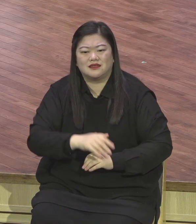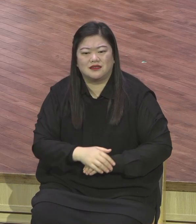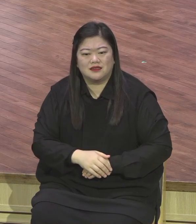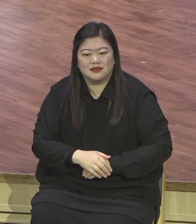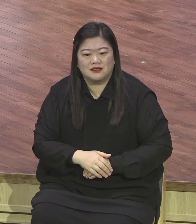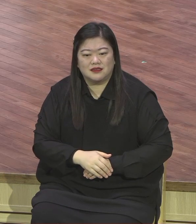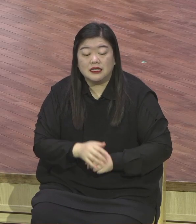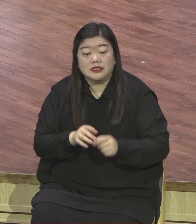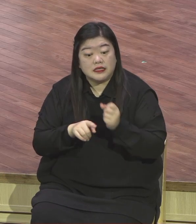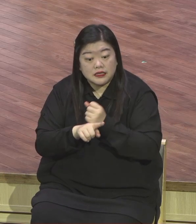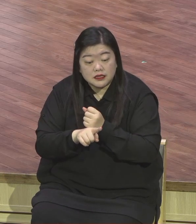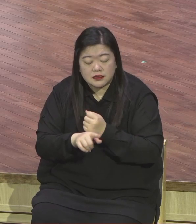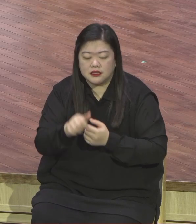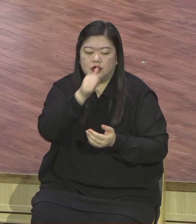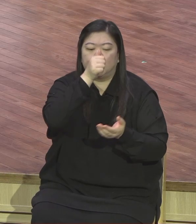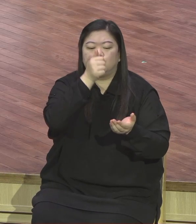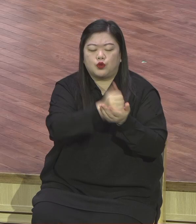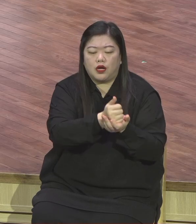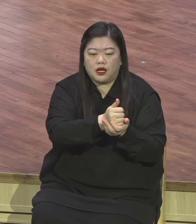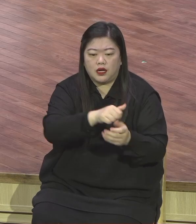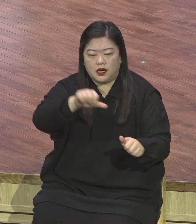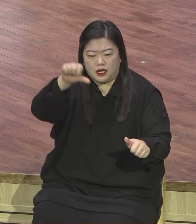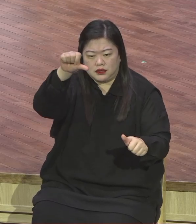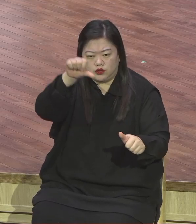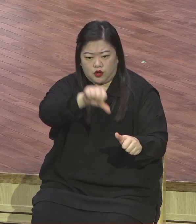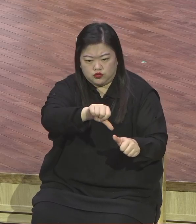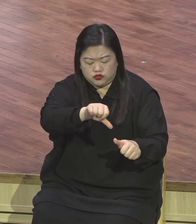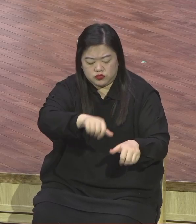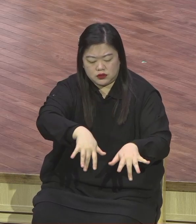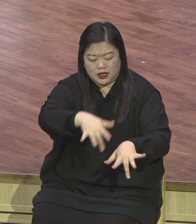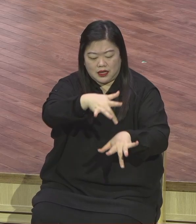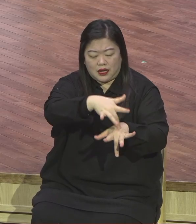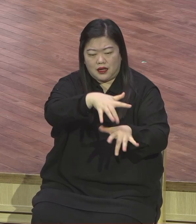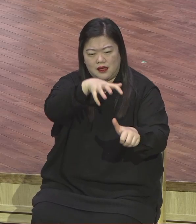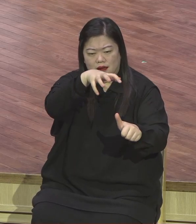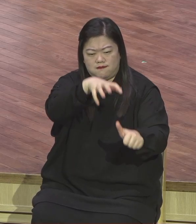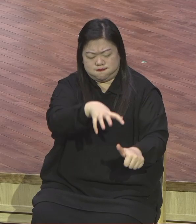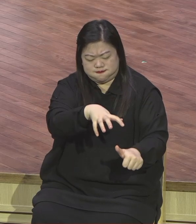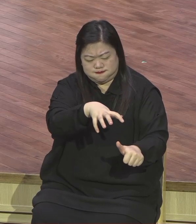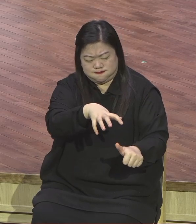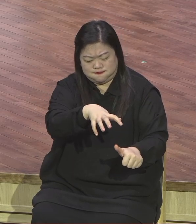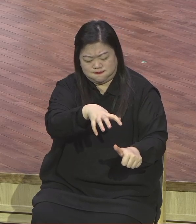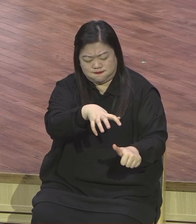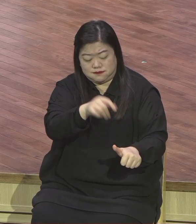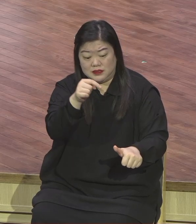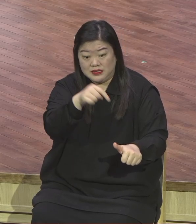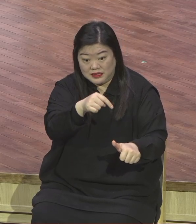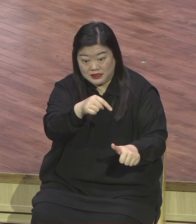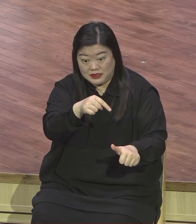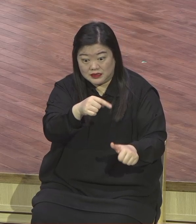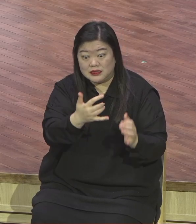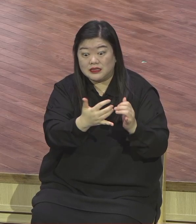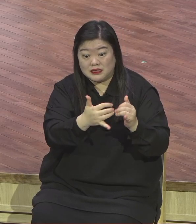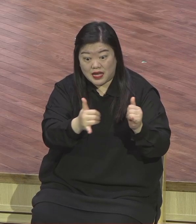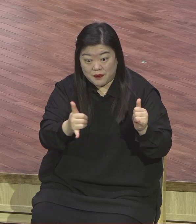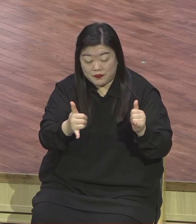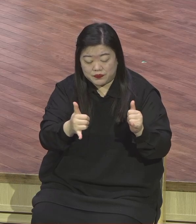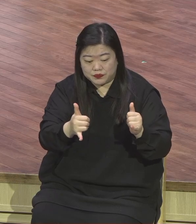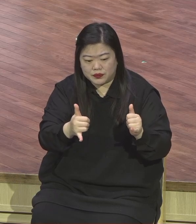죄와 저주의 사단의 노예된 그 사람을